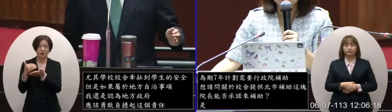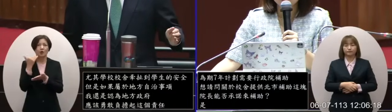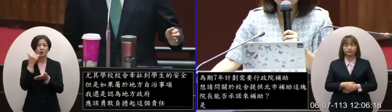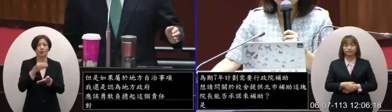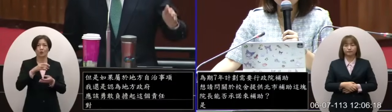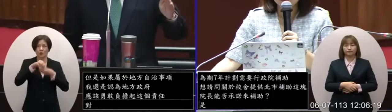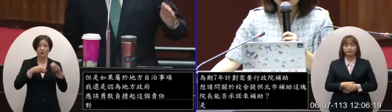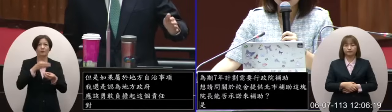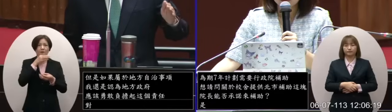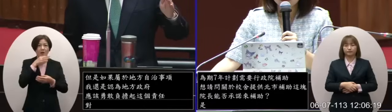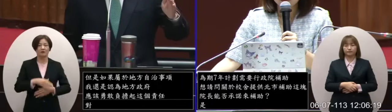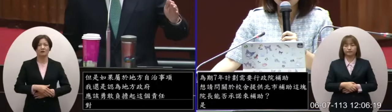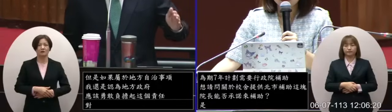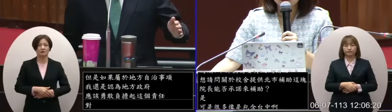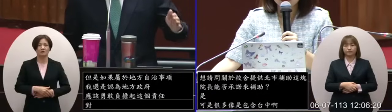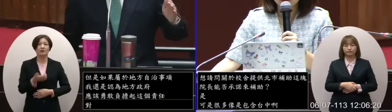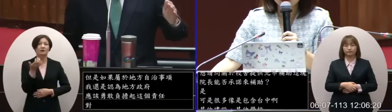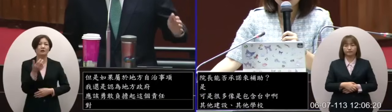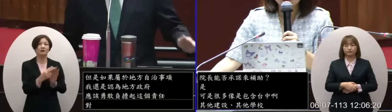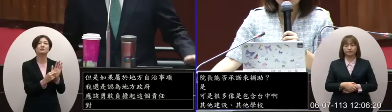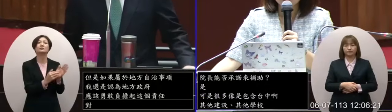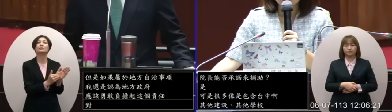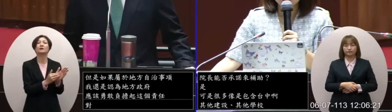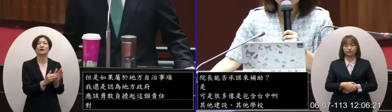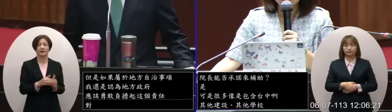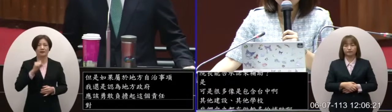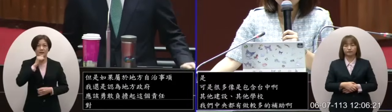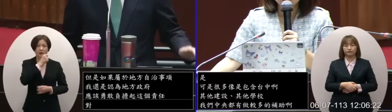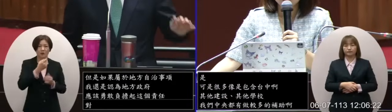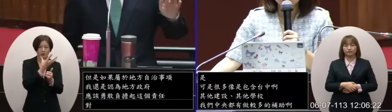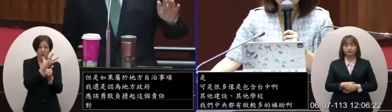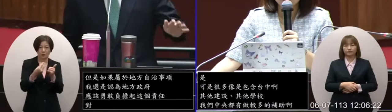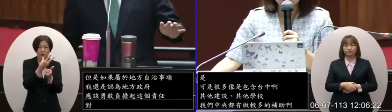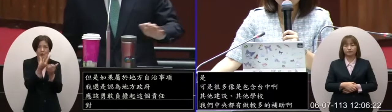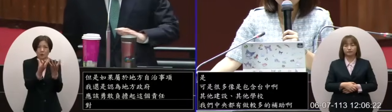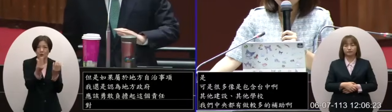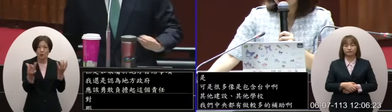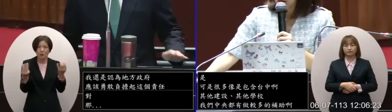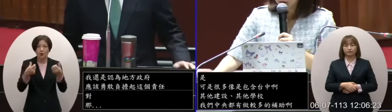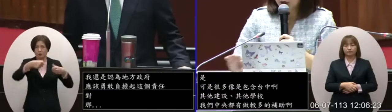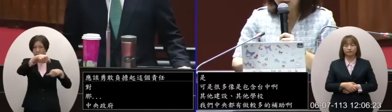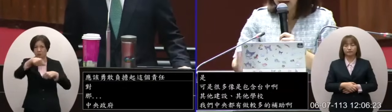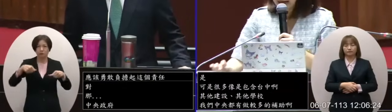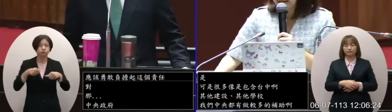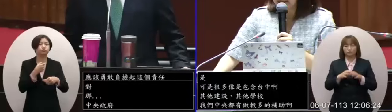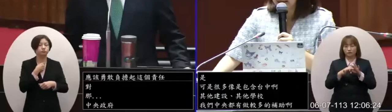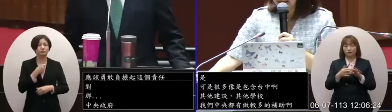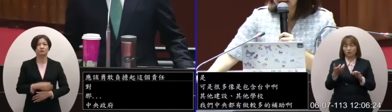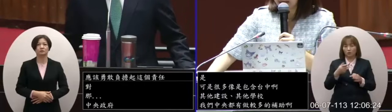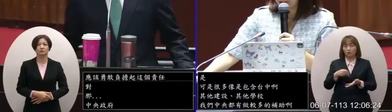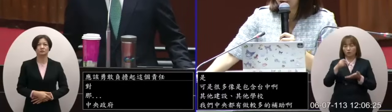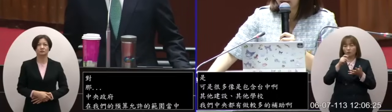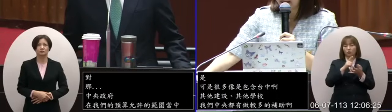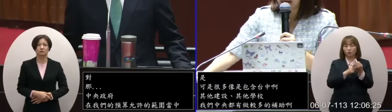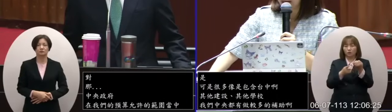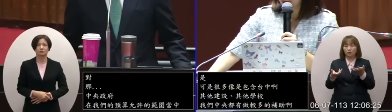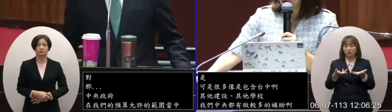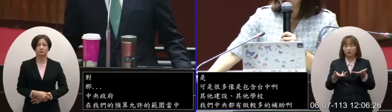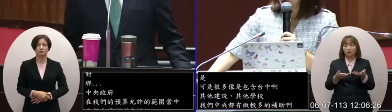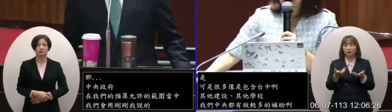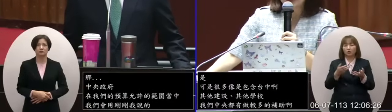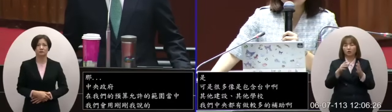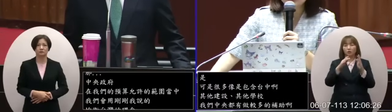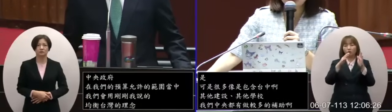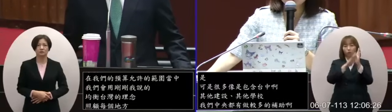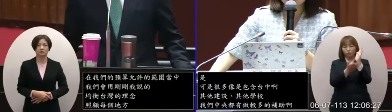范围当中，我们会用刚刚我说的均衡台湾的理念照顾每个地方。 所以我们刚刚讲的这一些部分，刚刚